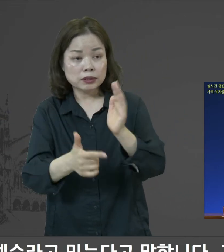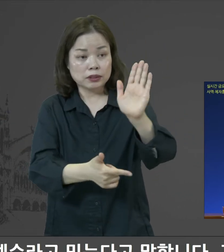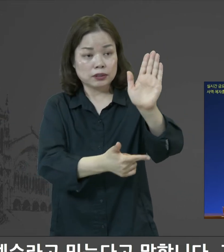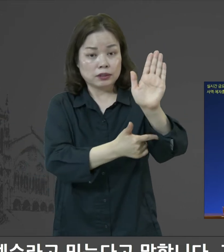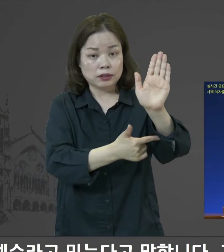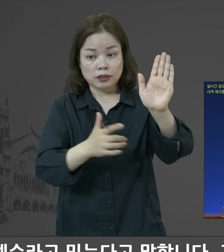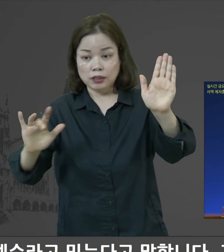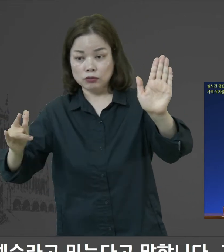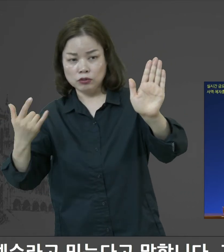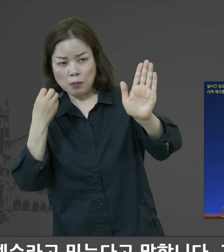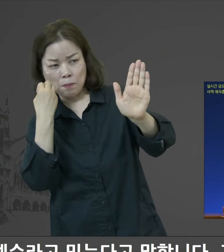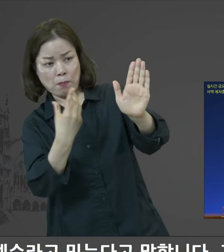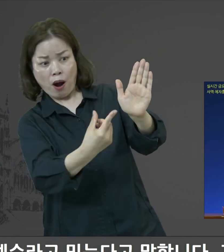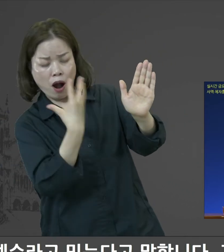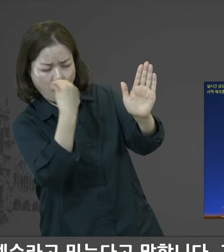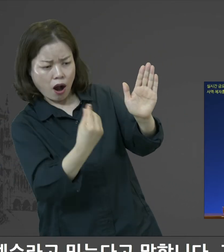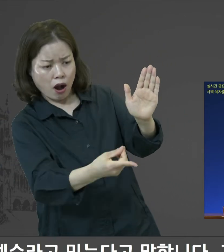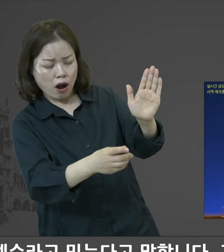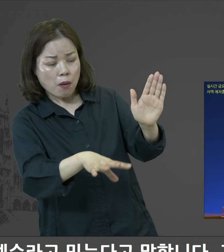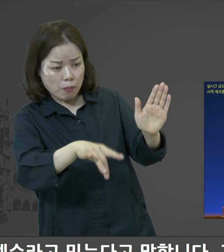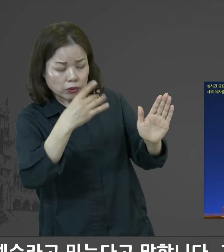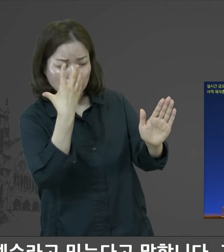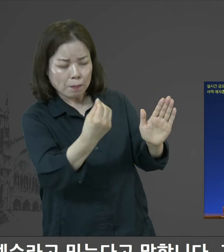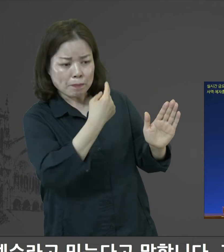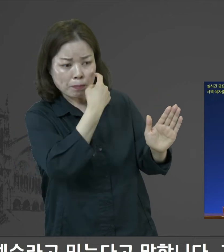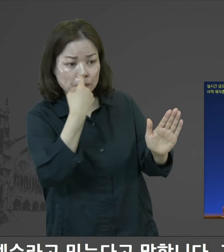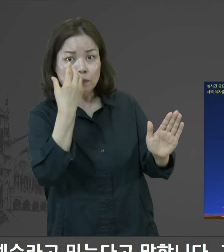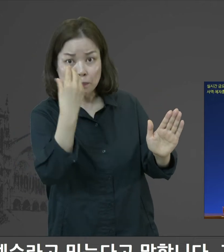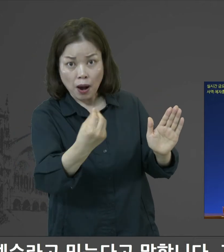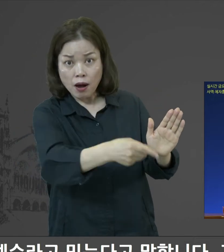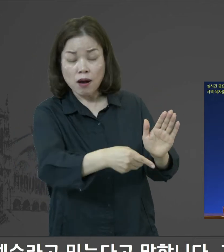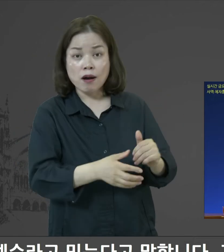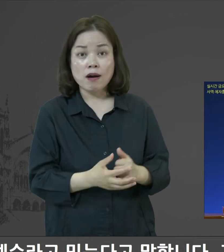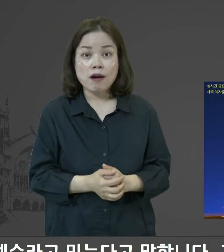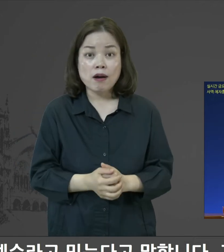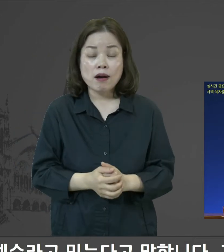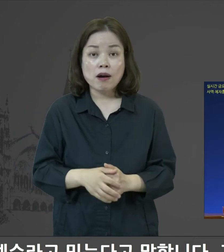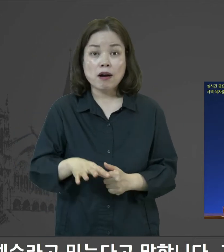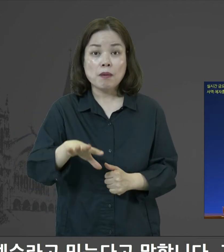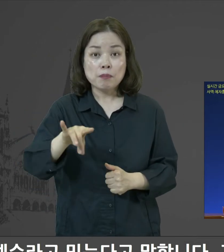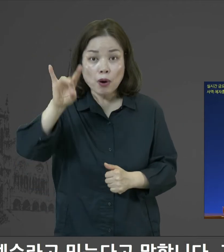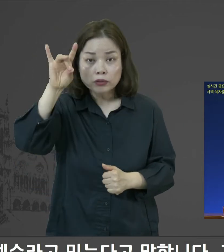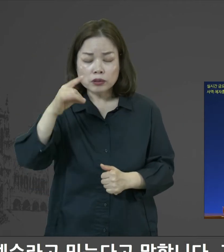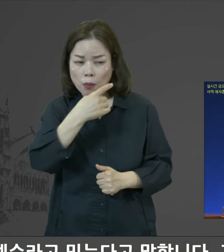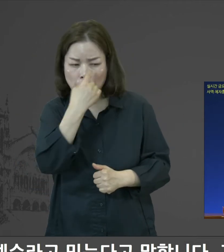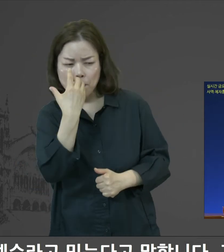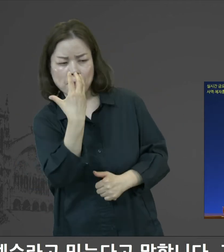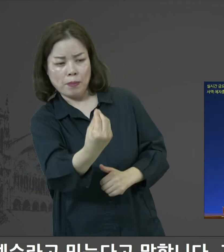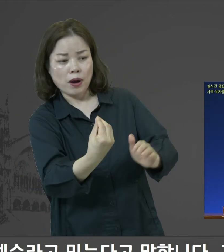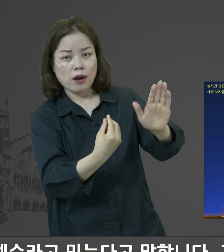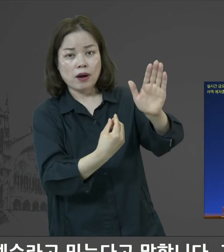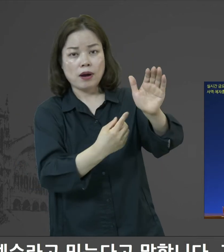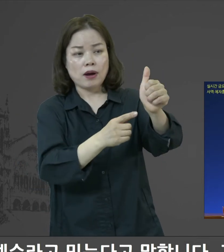거예요. 내가 너를 먼저 보았다라고 얘기하는 겁니다. 그 먼저 보았다는 얘기가